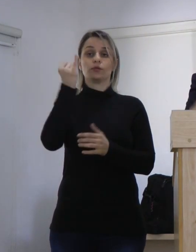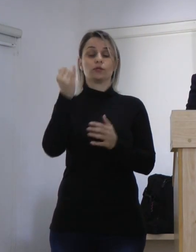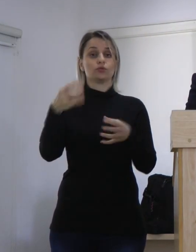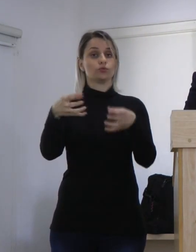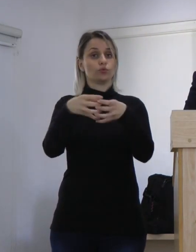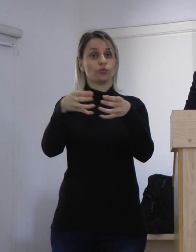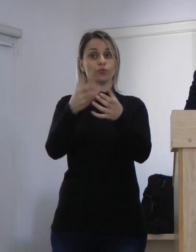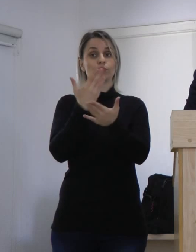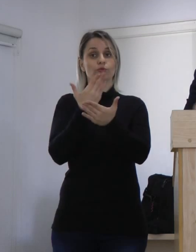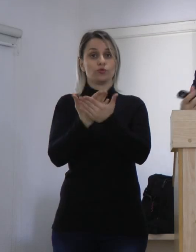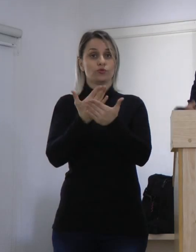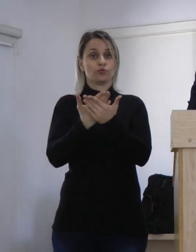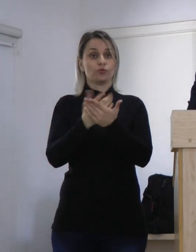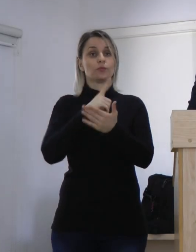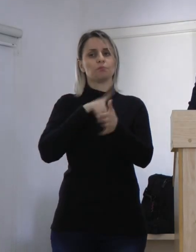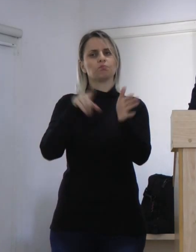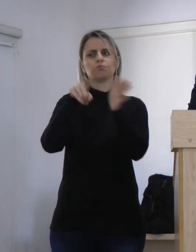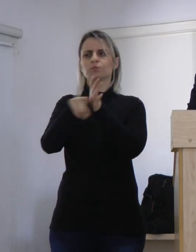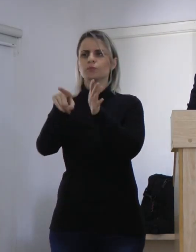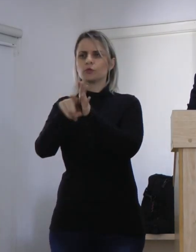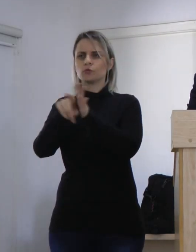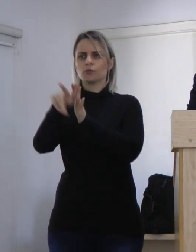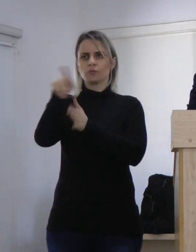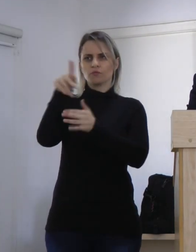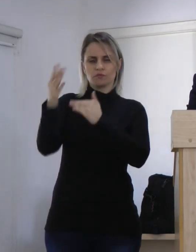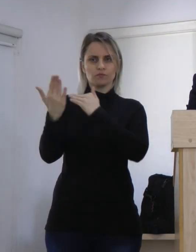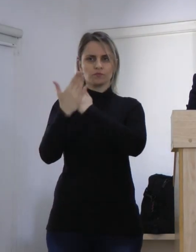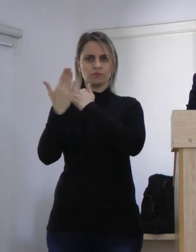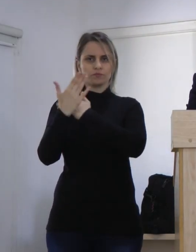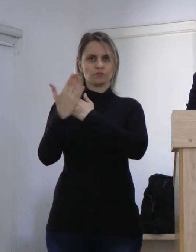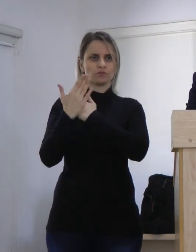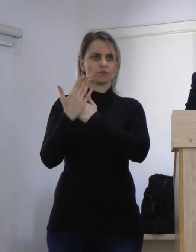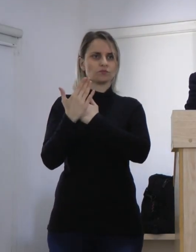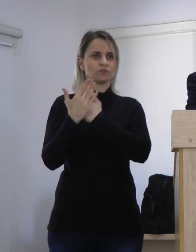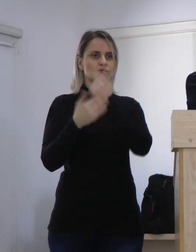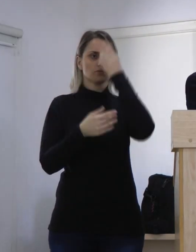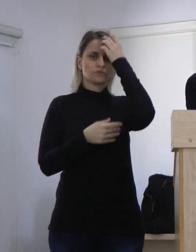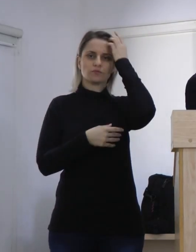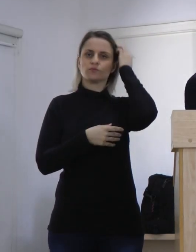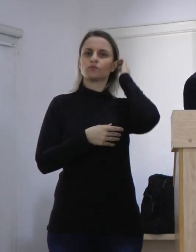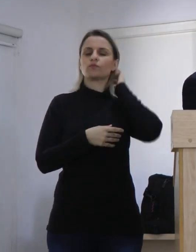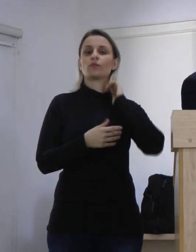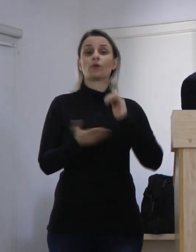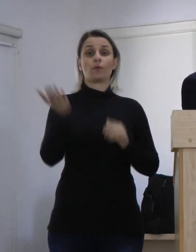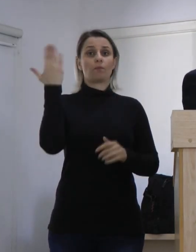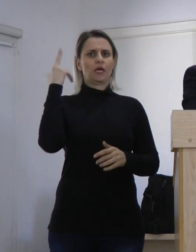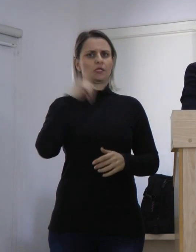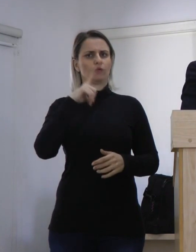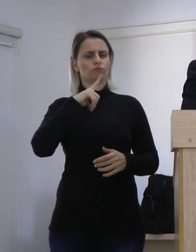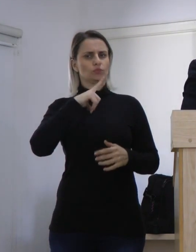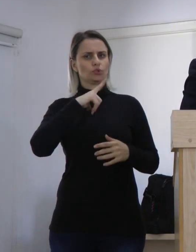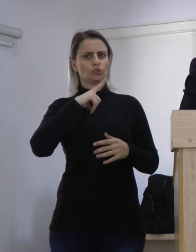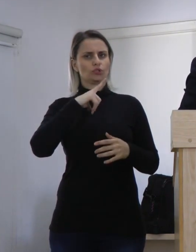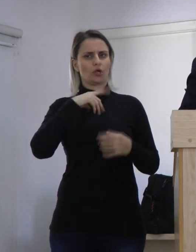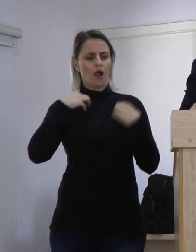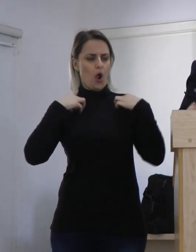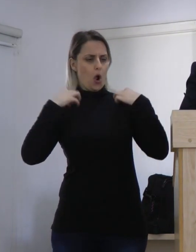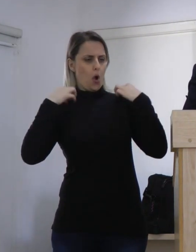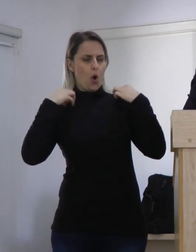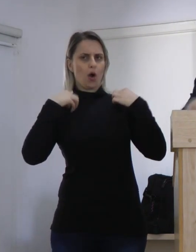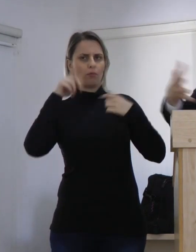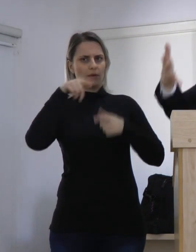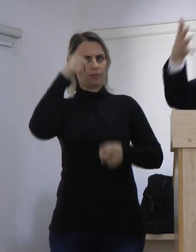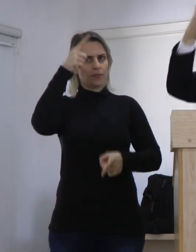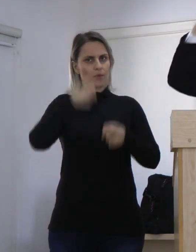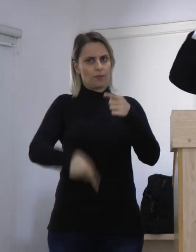dos nossos professores, dos nossos facilitadores. Antes roupas proibidas, agora roupa conforme a